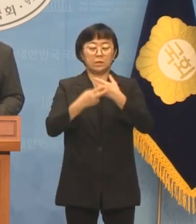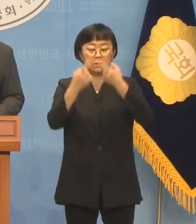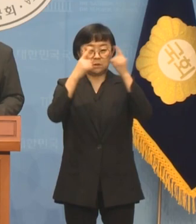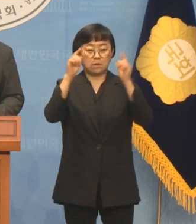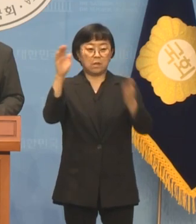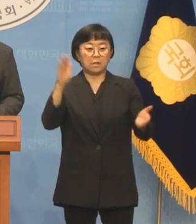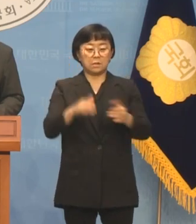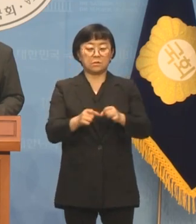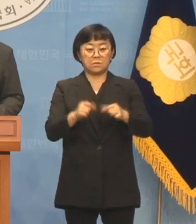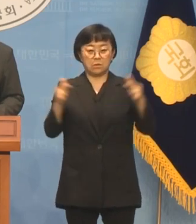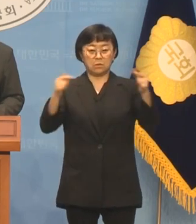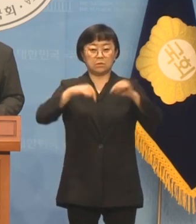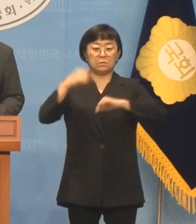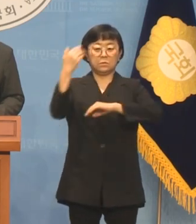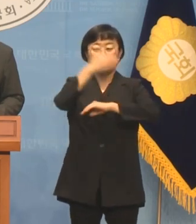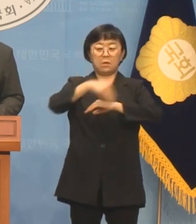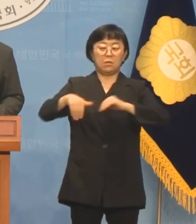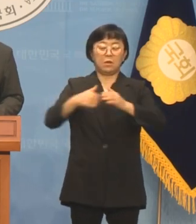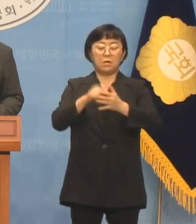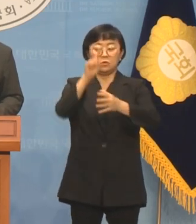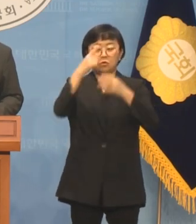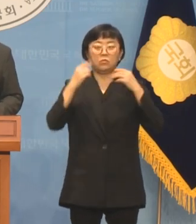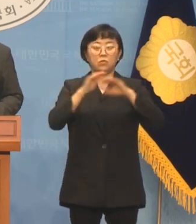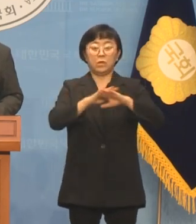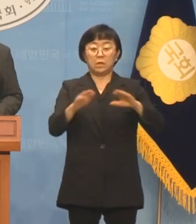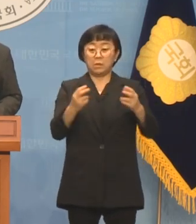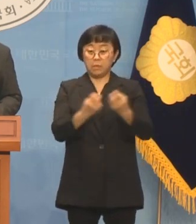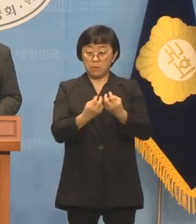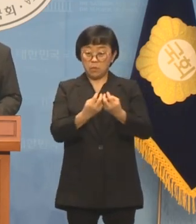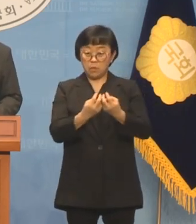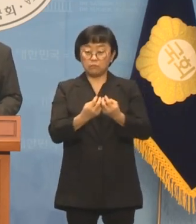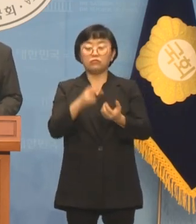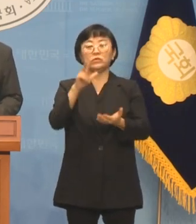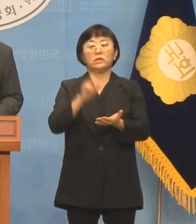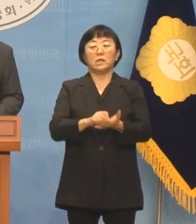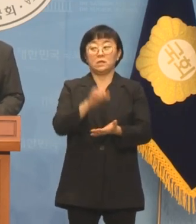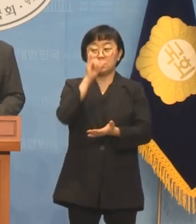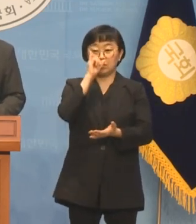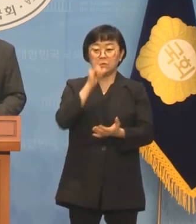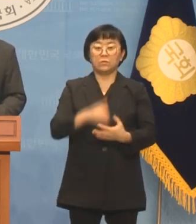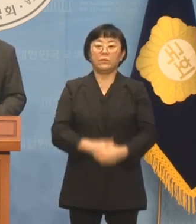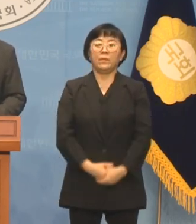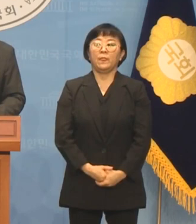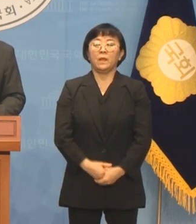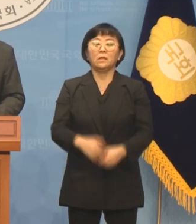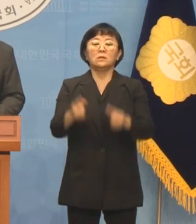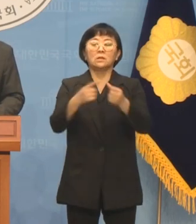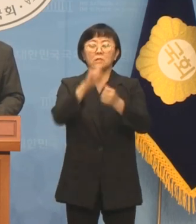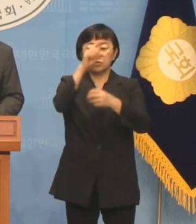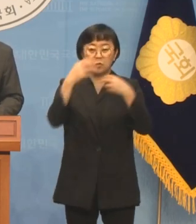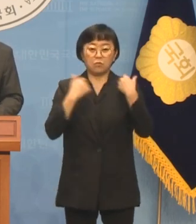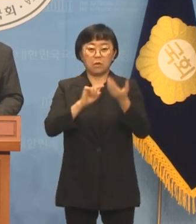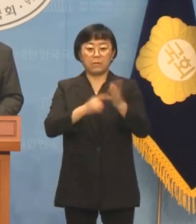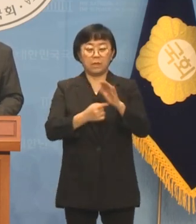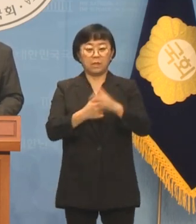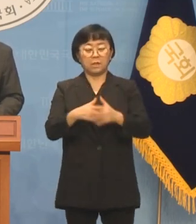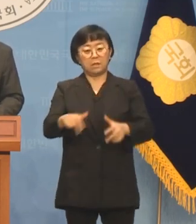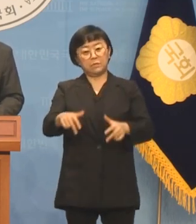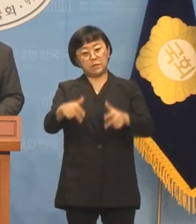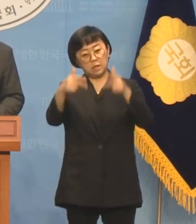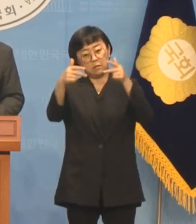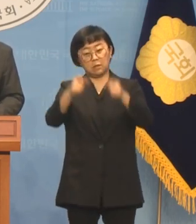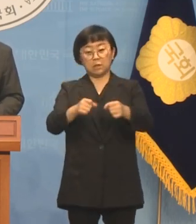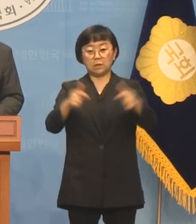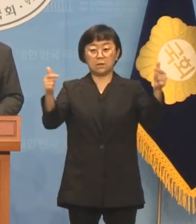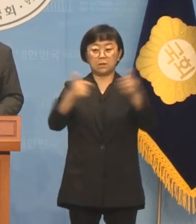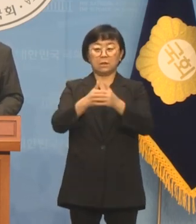확대 정책과 현재 정부가 내놓는 대응 방안 역시 문제가 있습니다. 첫째, 정부가 밝힌 비대면 진료의 전면